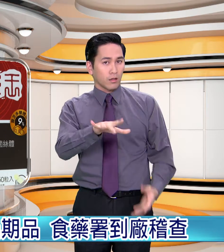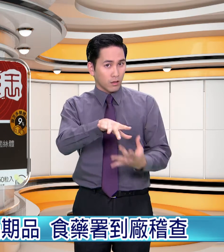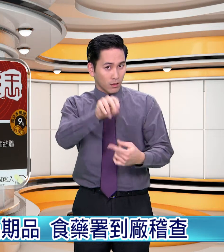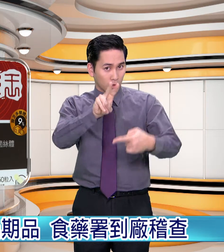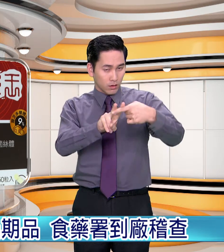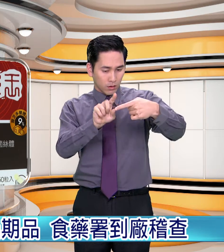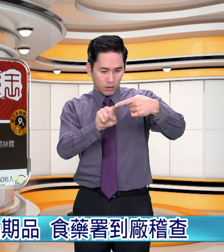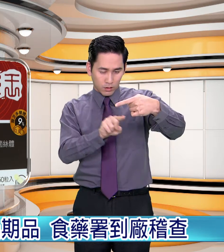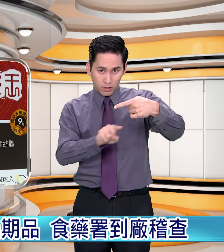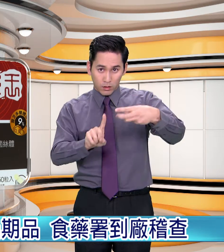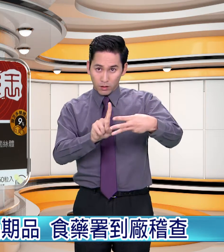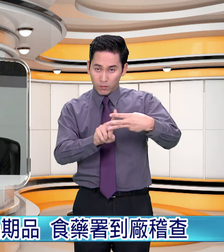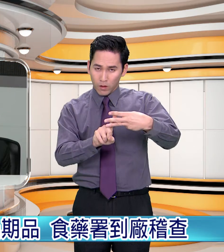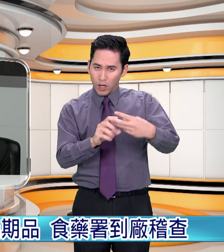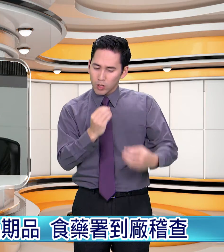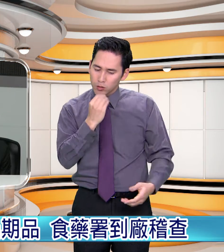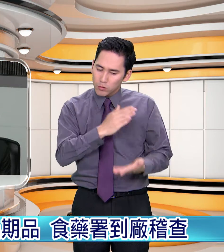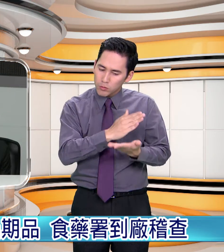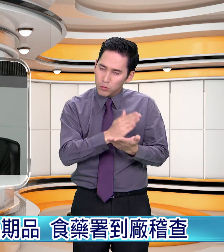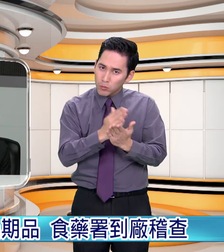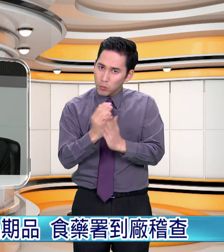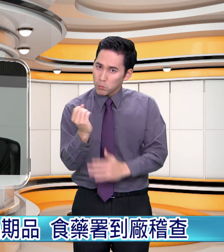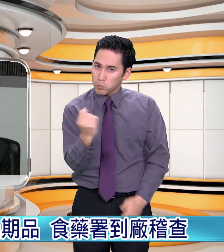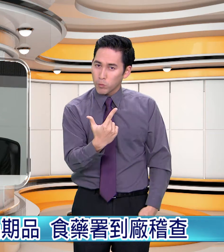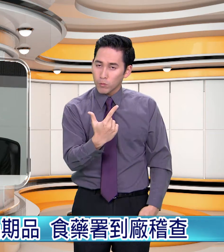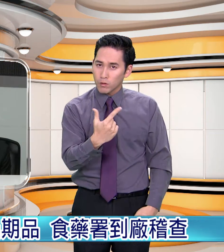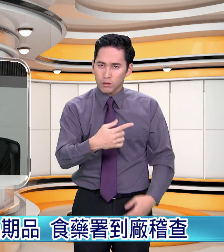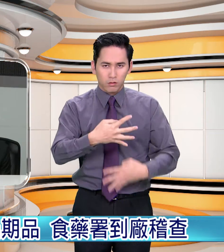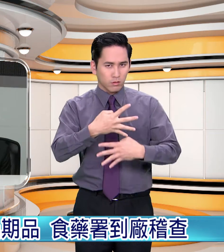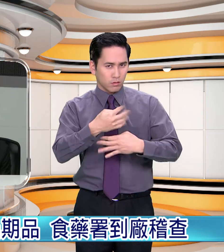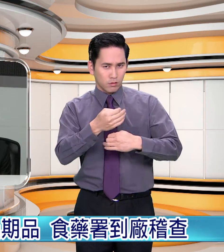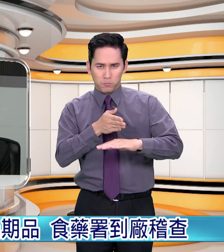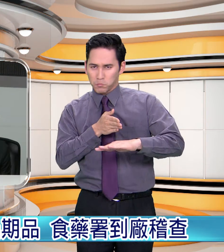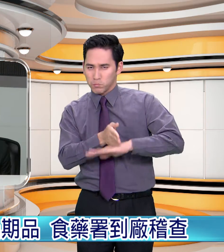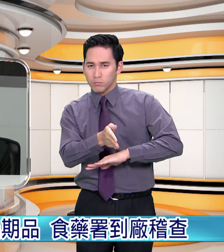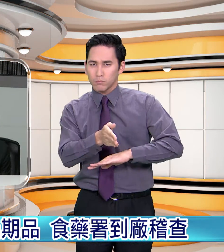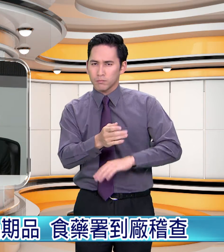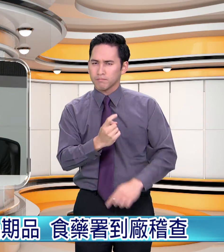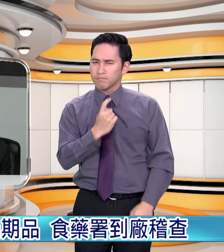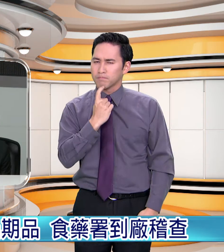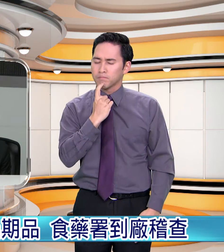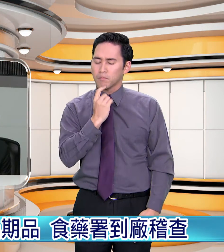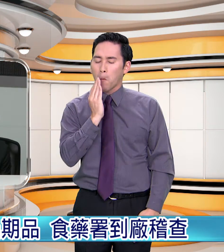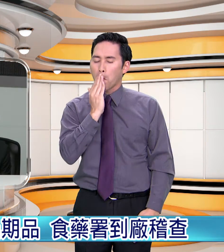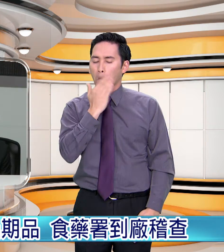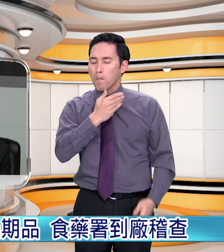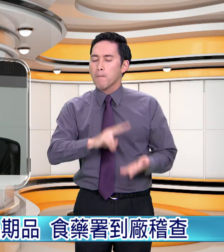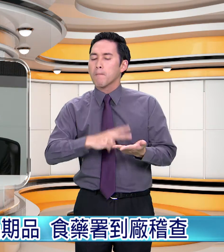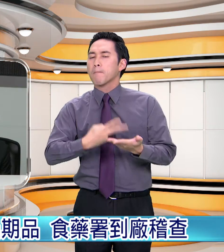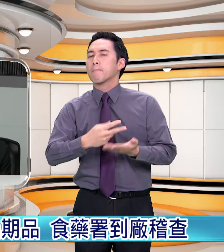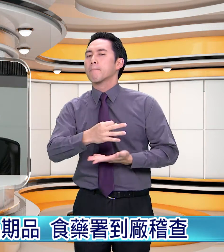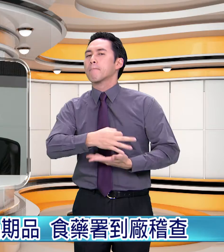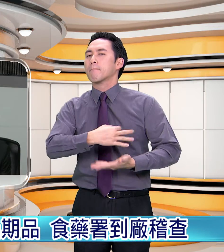芝王在内的六项产品疑似将过期的食品篡改标签再拿来